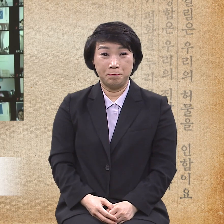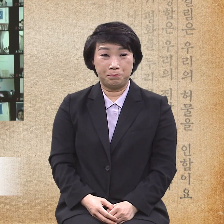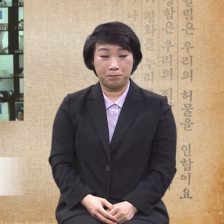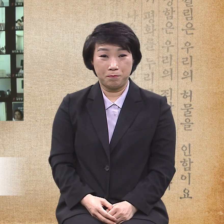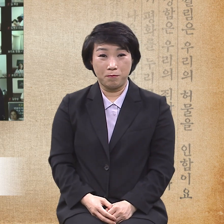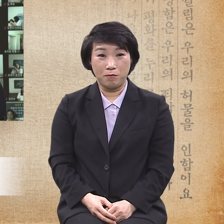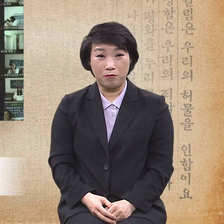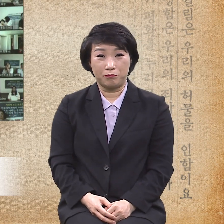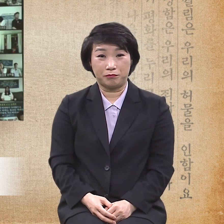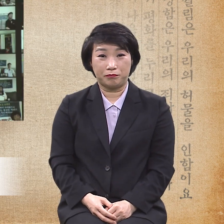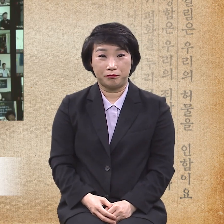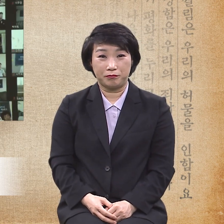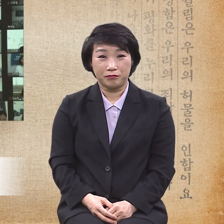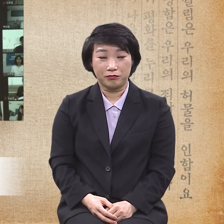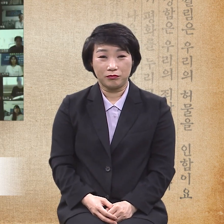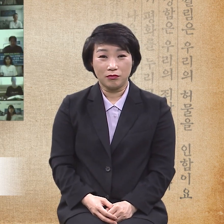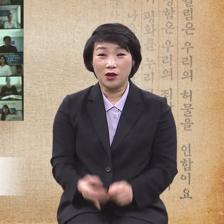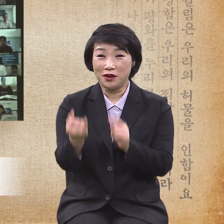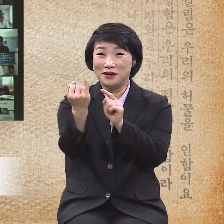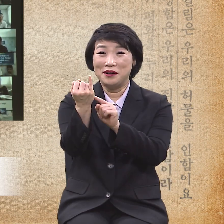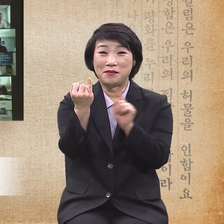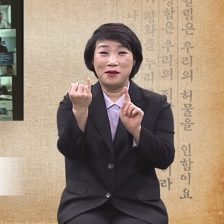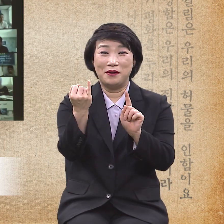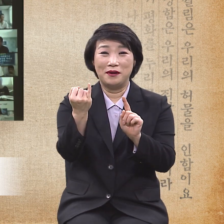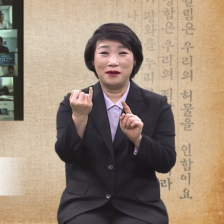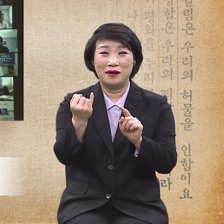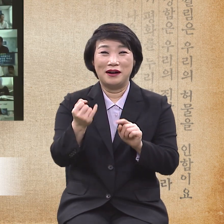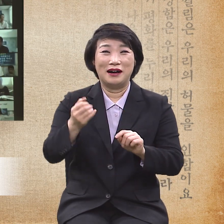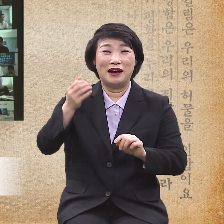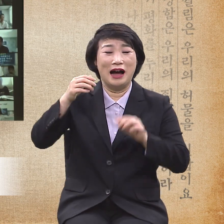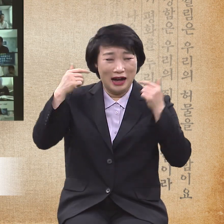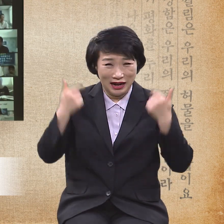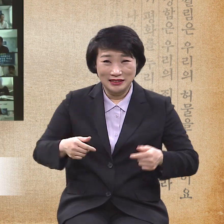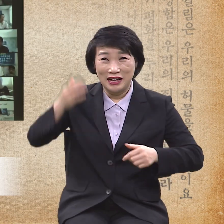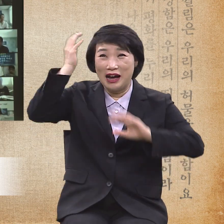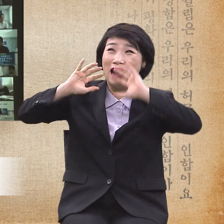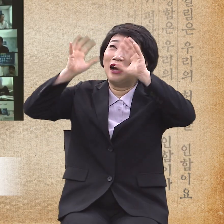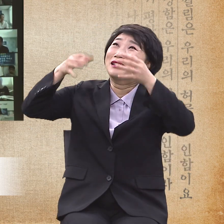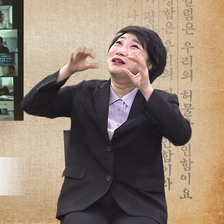근데 그저 하늘 쳐다보고